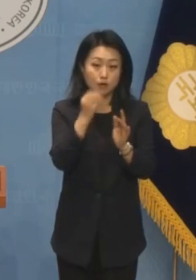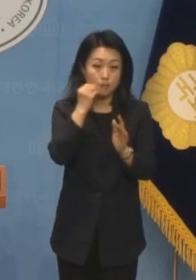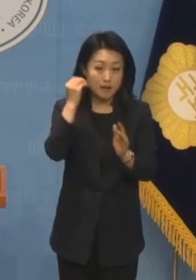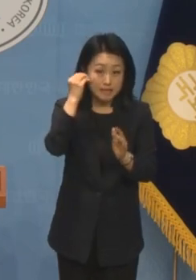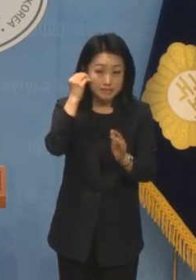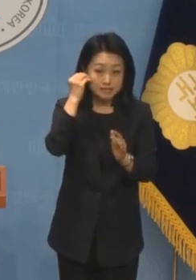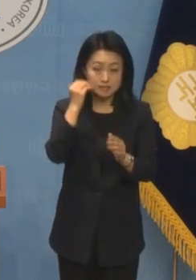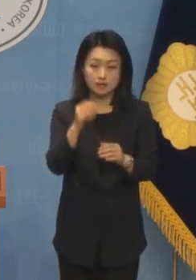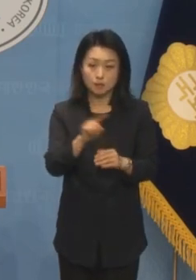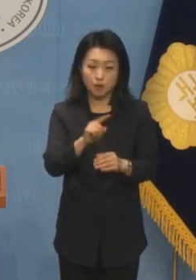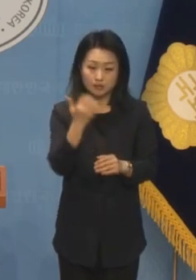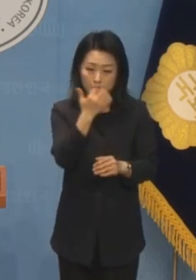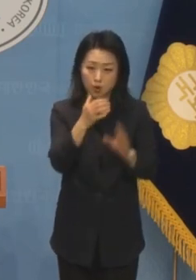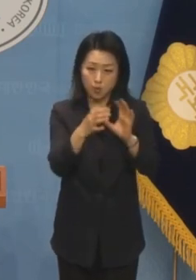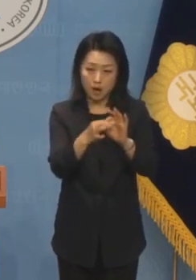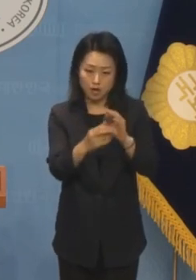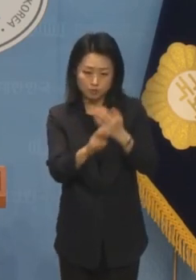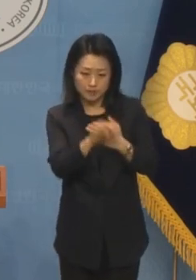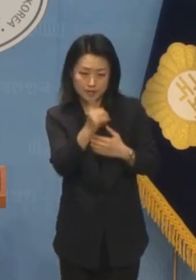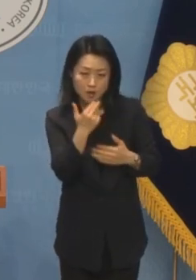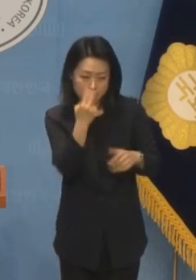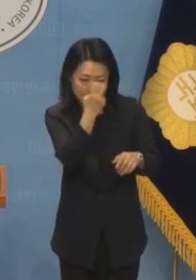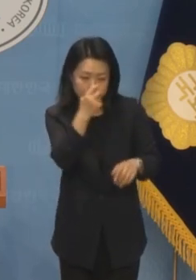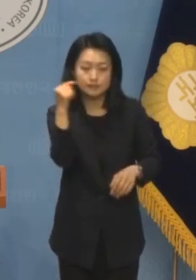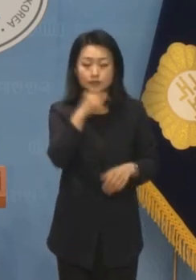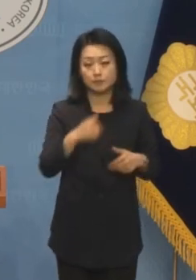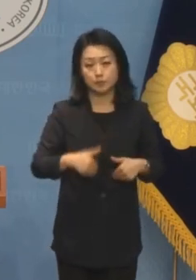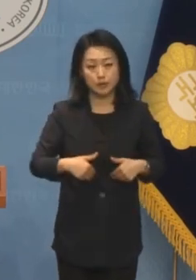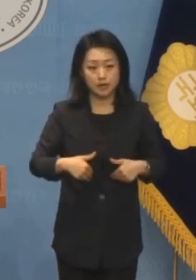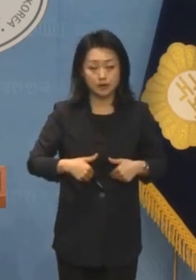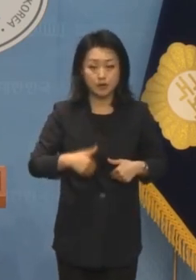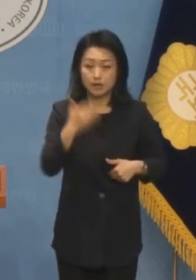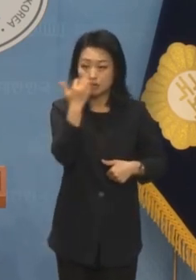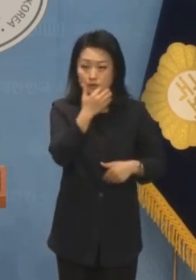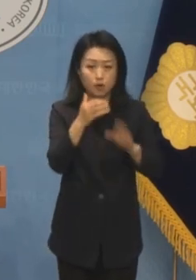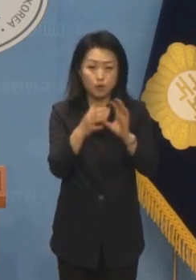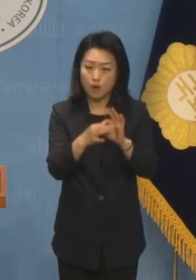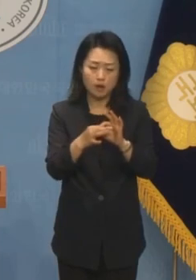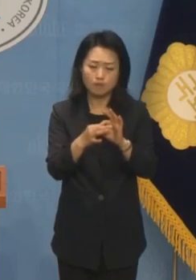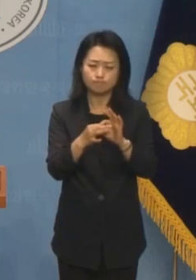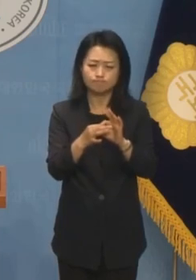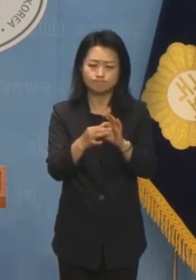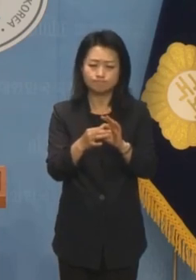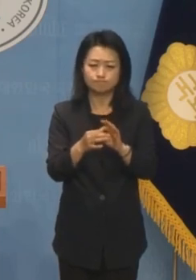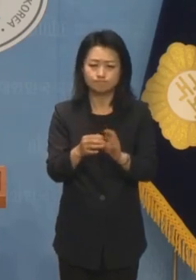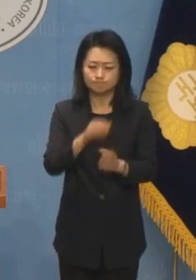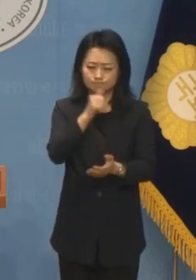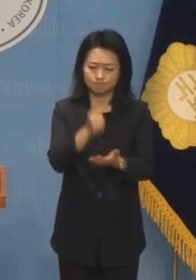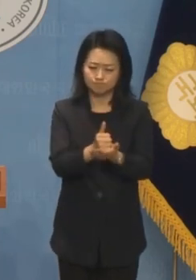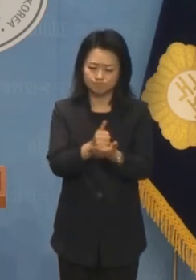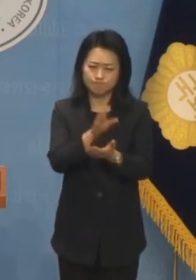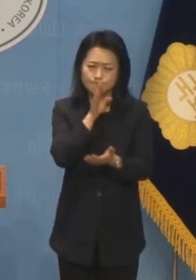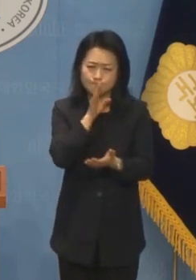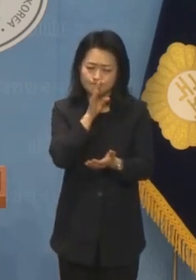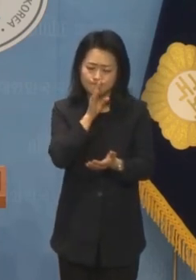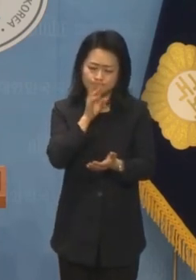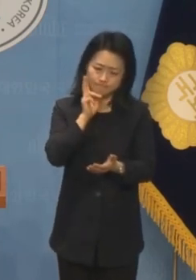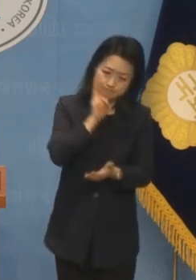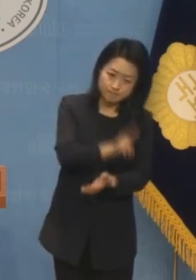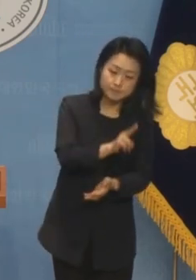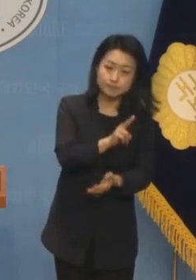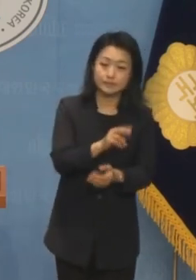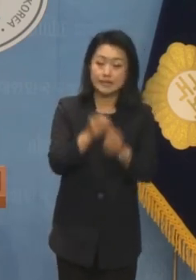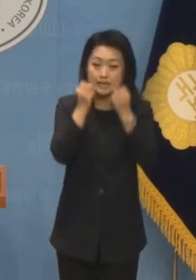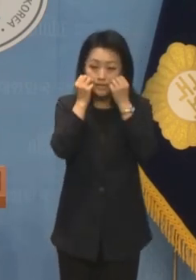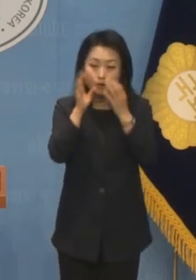대한 감시와 규제도 강화해야 합니다. 성범죄는 결코 용납될 수 없는 중대한 범죄입니다. 새로운